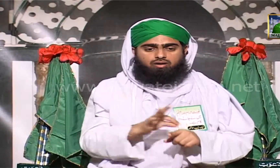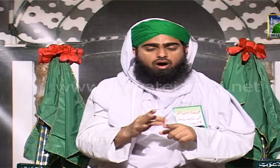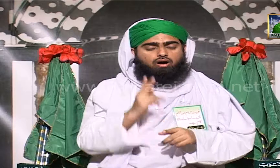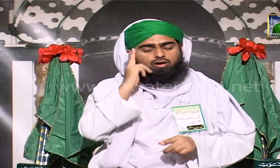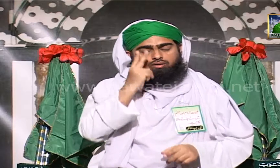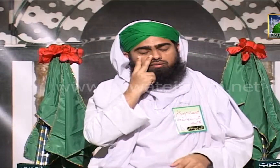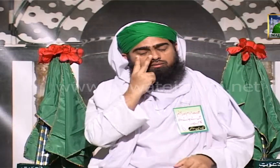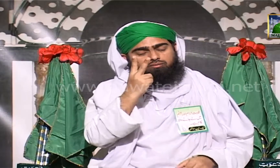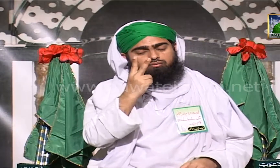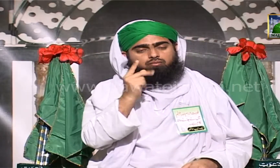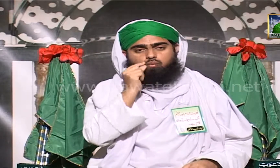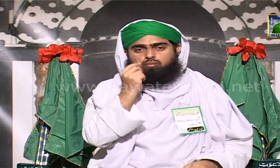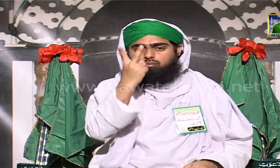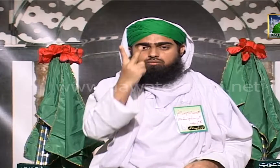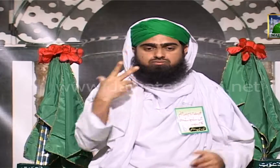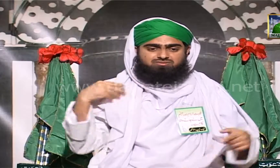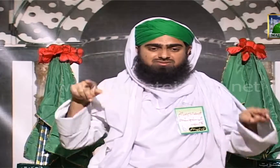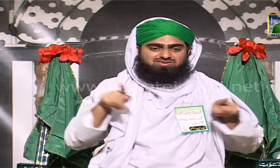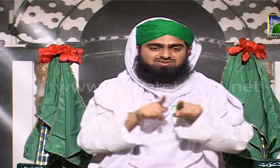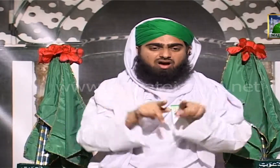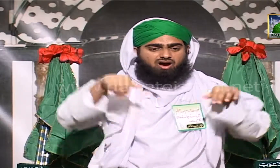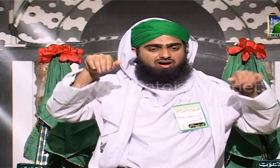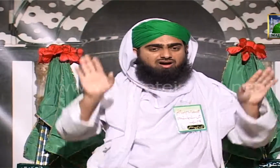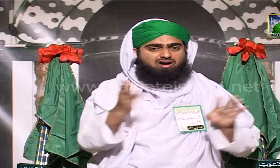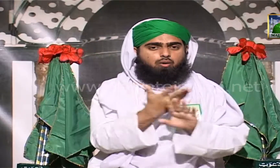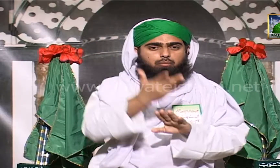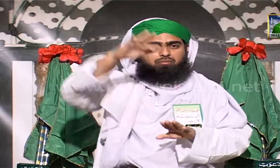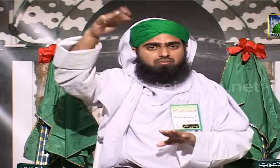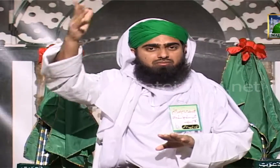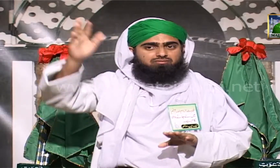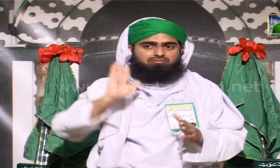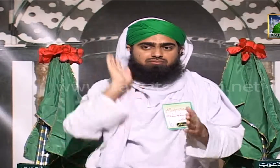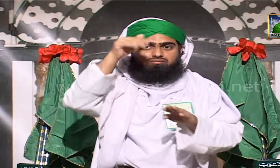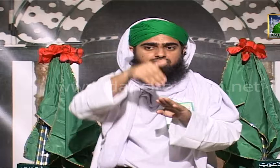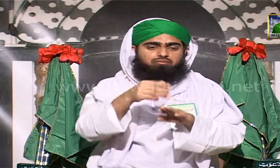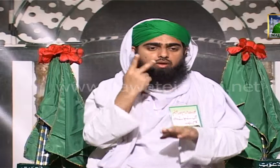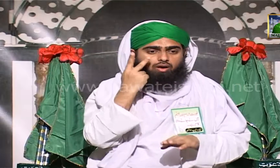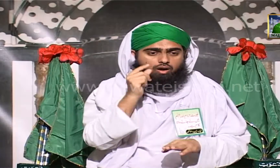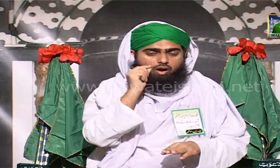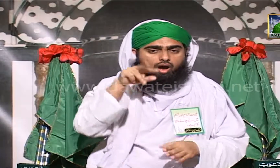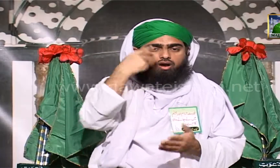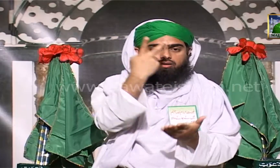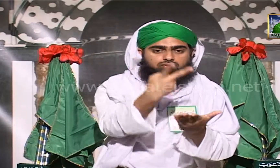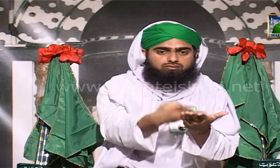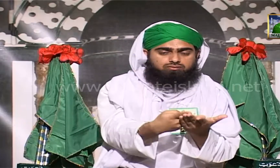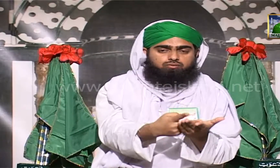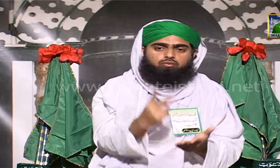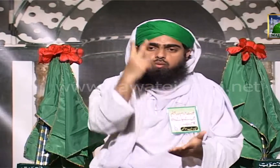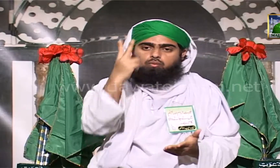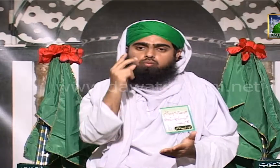والے آئے اور مجھے ایک پہاڑ پر لے چلے۔ اس پہاڑ پر میں نے ایک منظر دیکھا کہ ایک شخص لیٹا ہوا ہے، دوسرا شخص اس